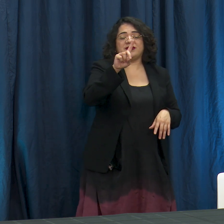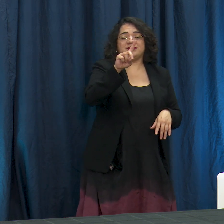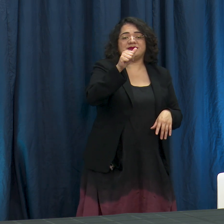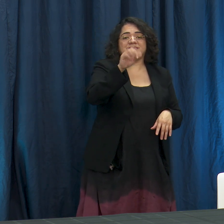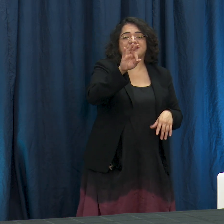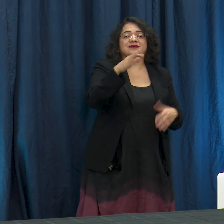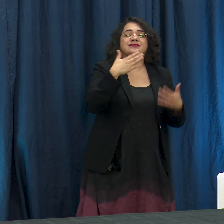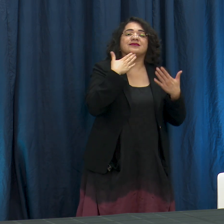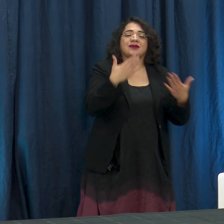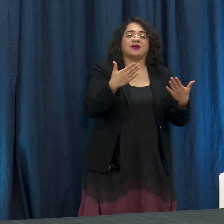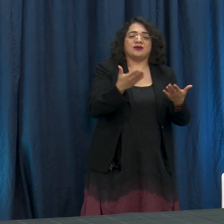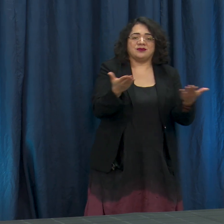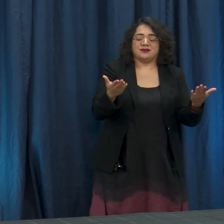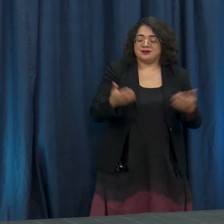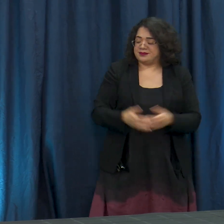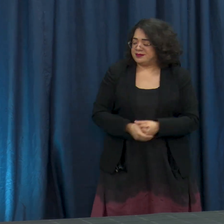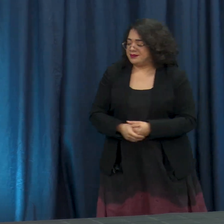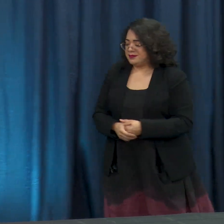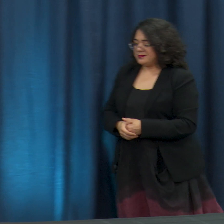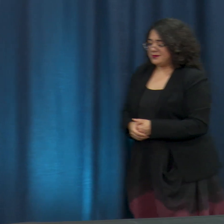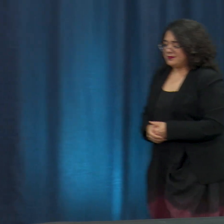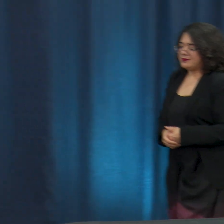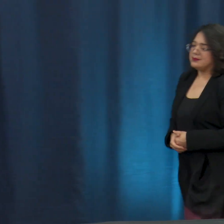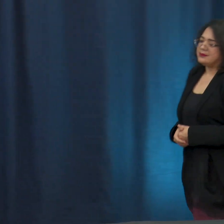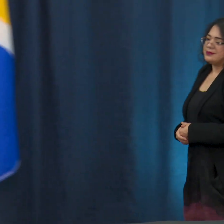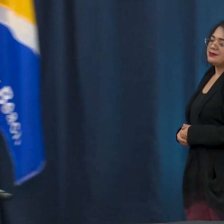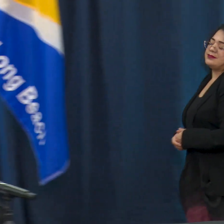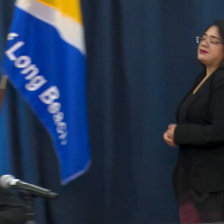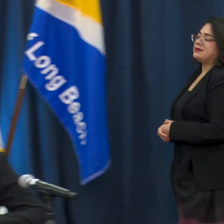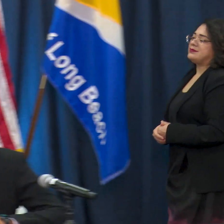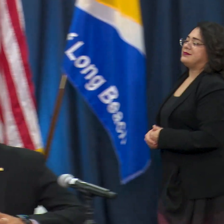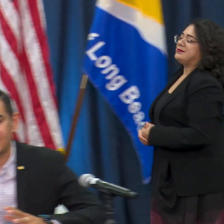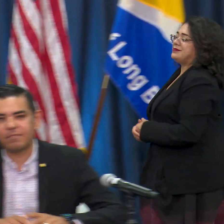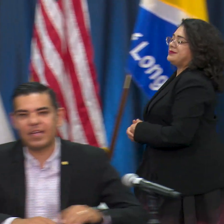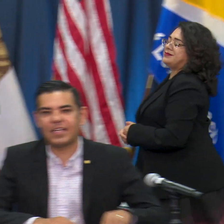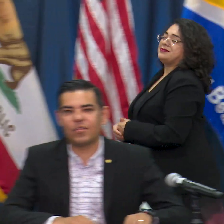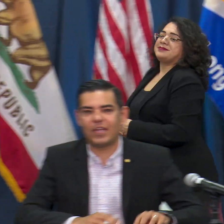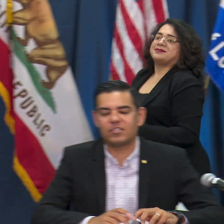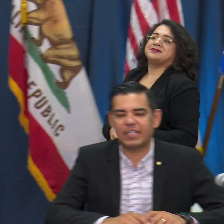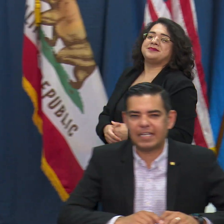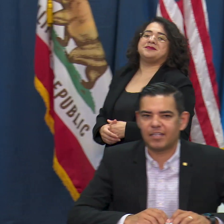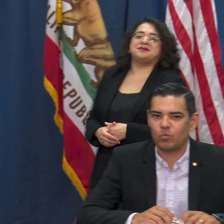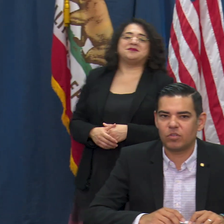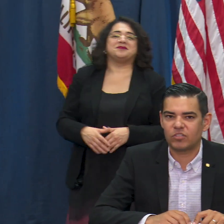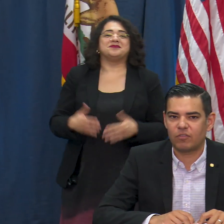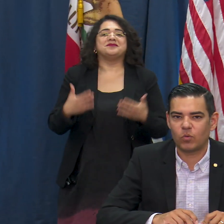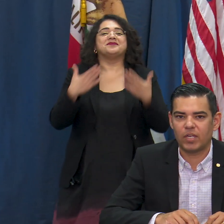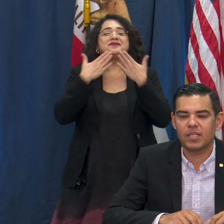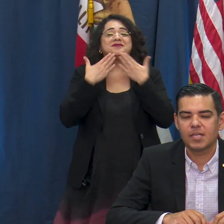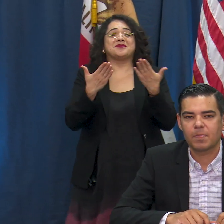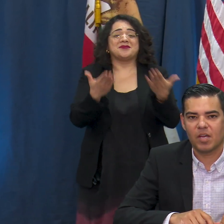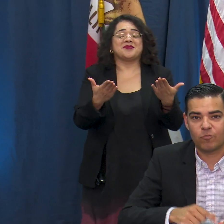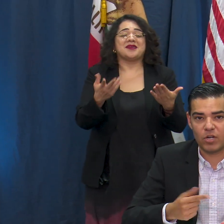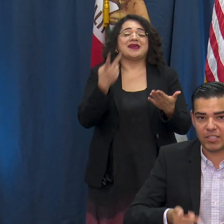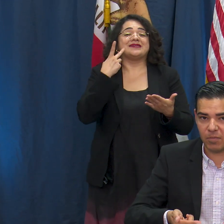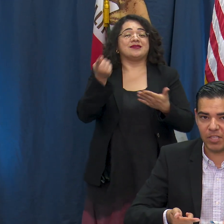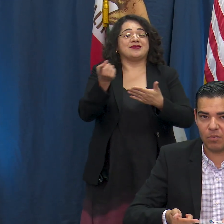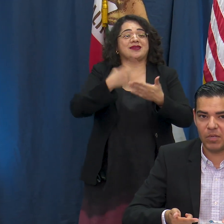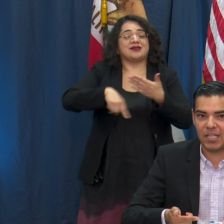www.longbeach.gov/COVID-19. Muchas gracias. Y muchas gracias. Ya los vemos en la próxima semana. And again, thanks again, and we'll see everyone